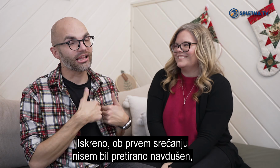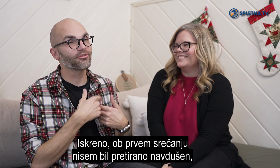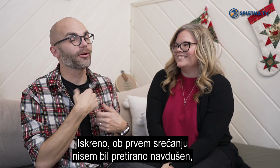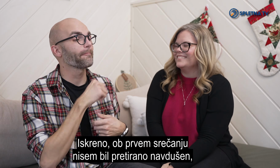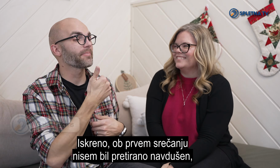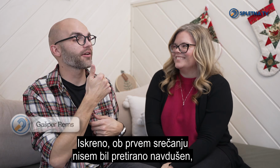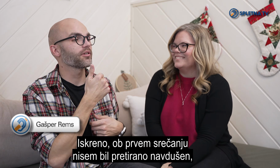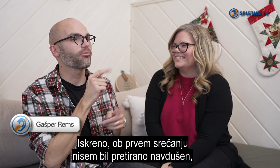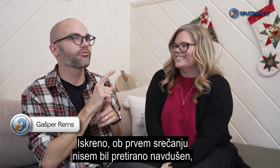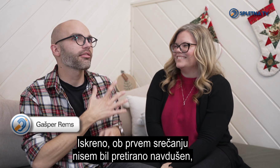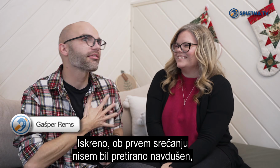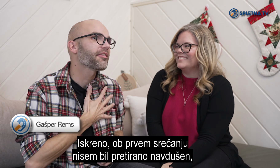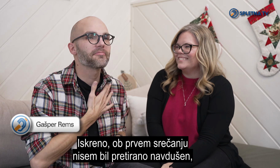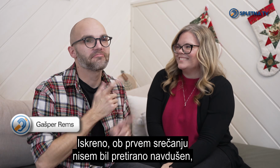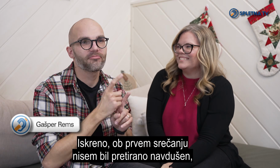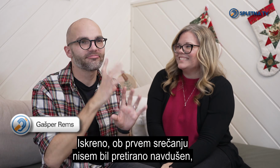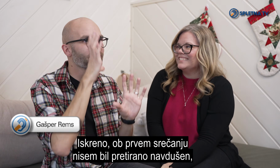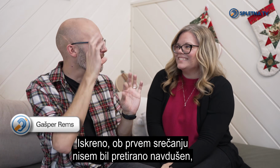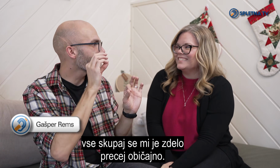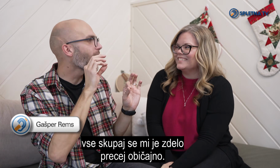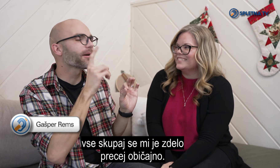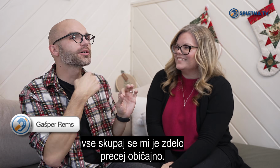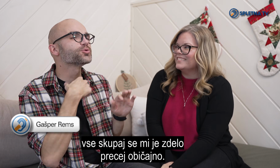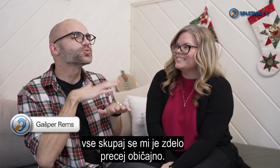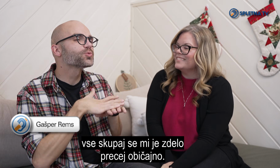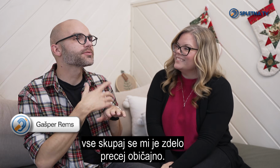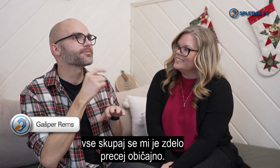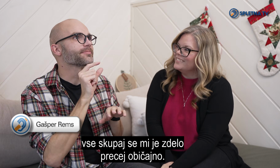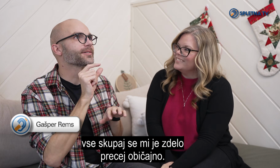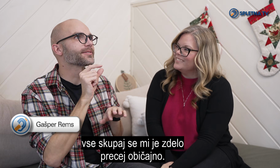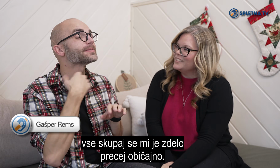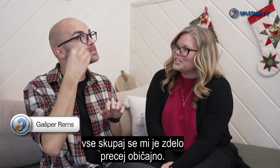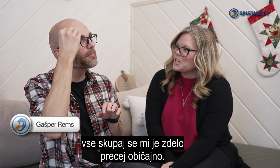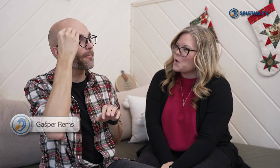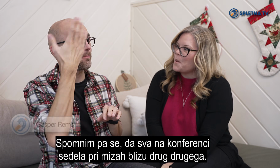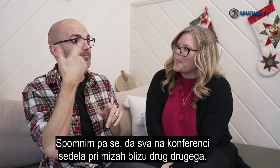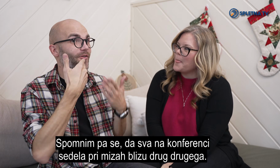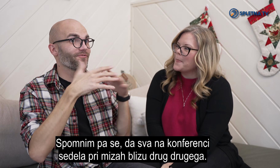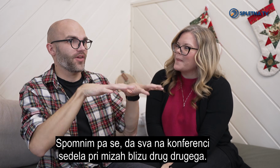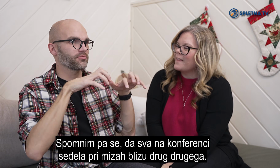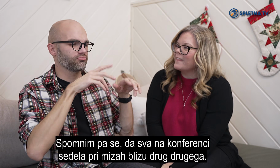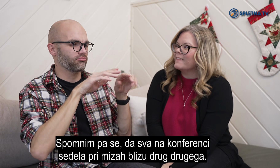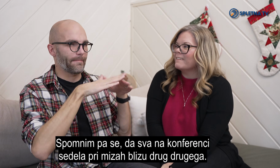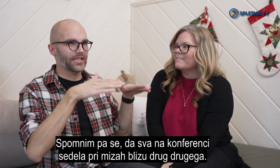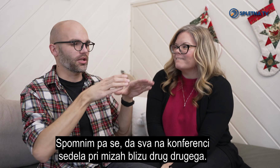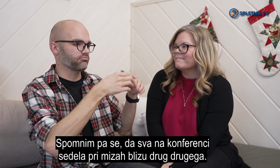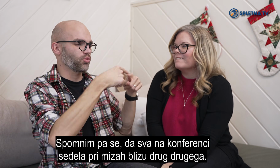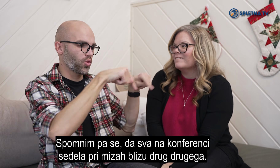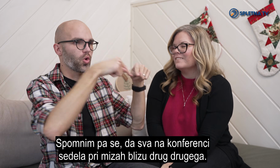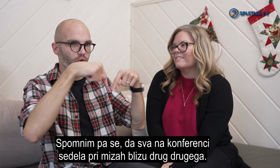Iskreno, ob prvem srečanju nisem bil pretirano navdušen, vse skupaj se mi je zdelo precej običajno. Spomnim pa se, da